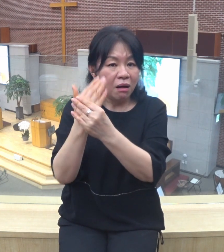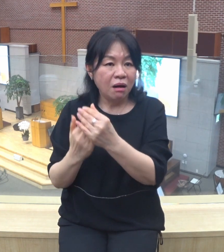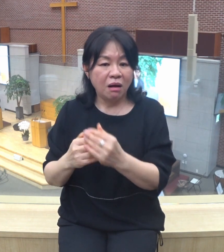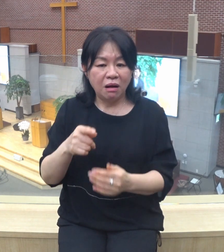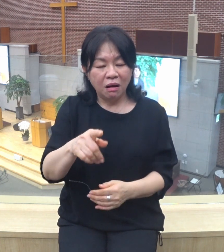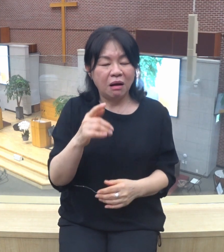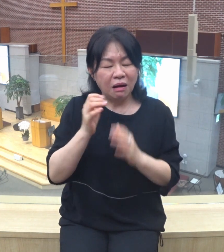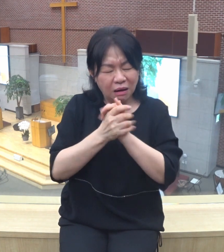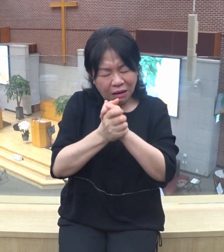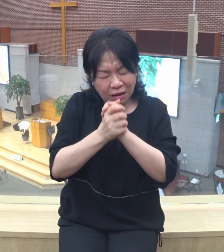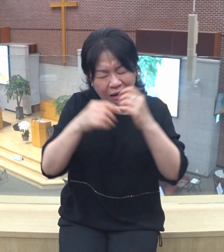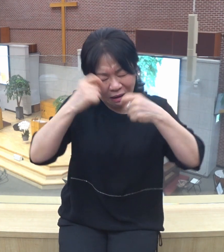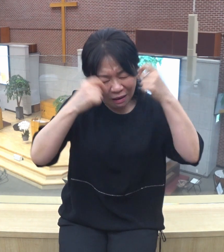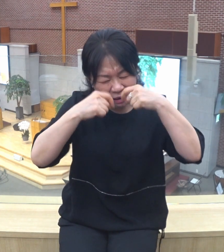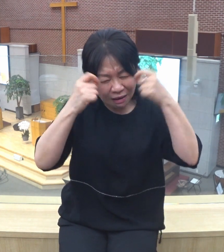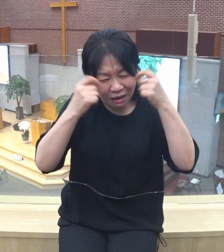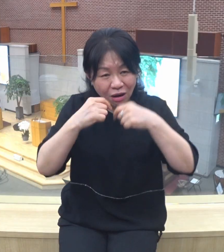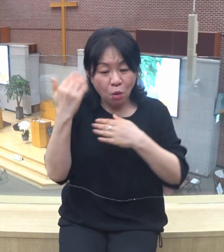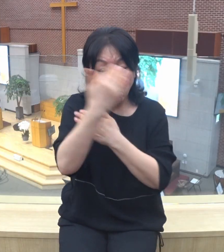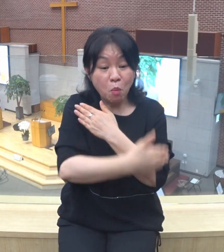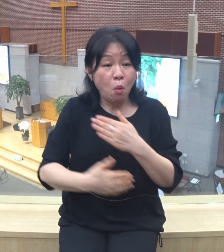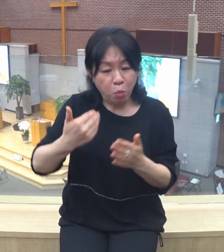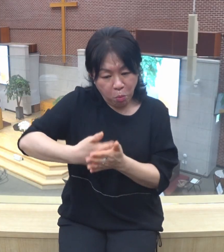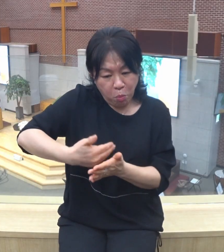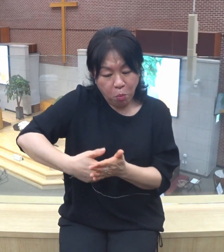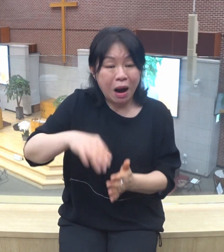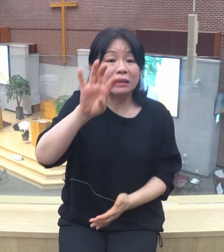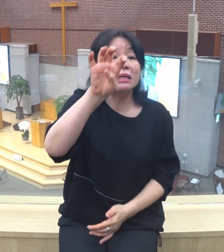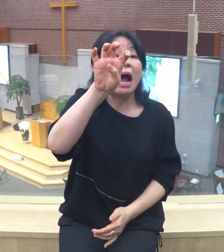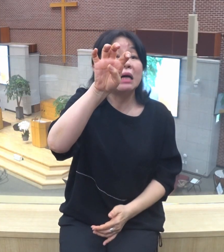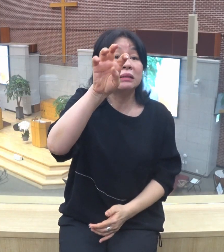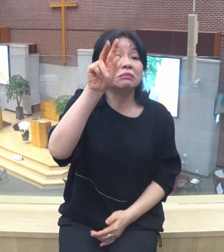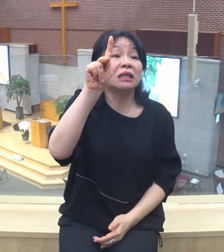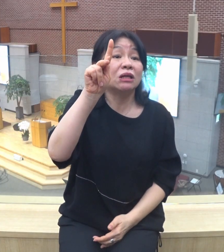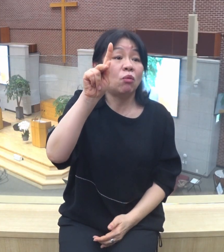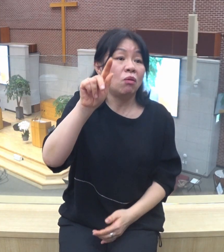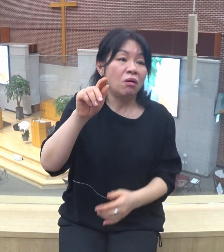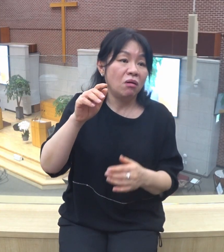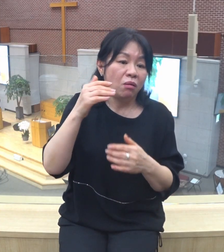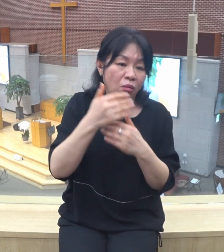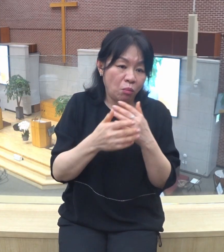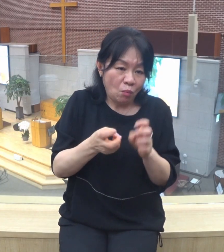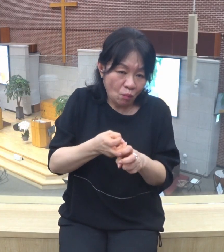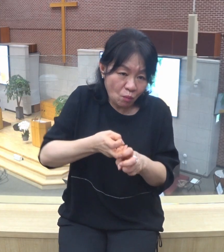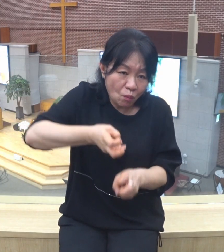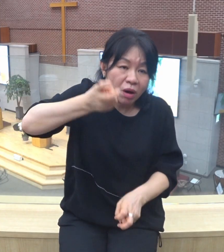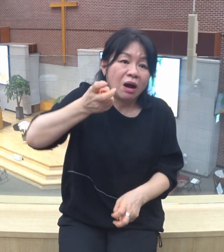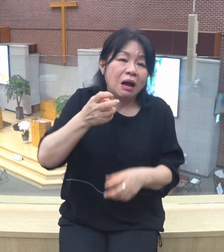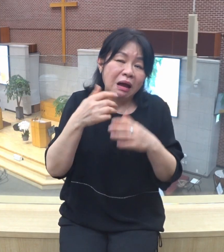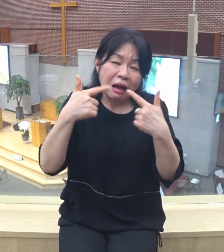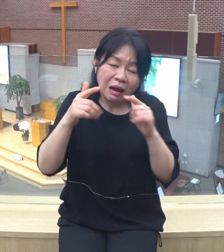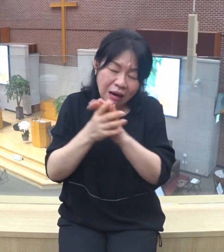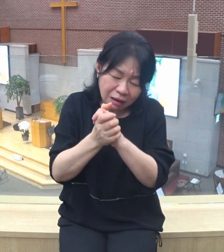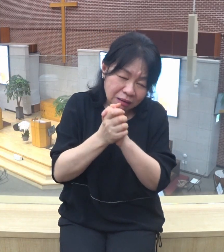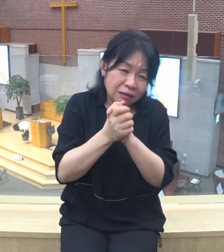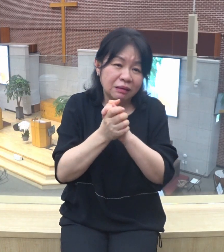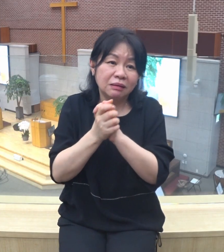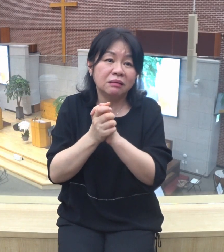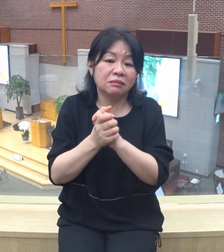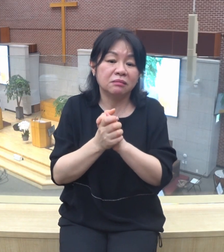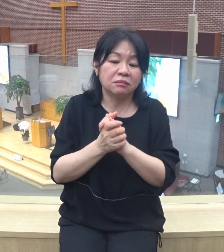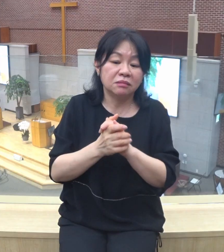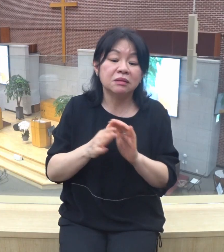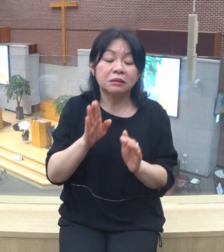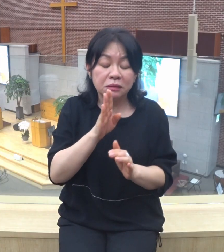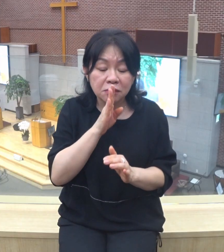않았습니다. 삶의 모든 것이 불안했습니다. 그러던 어느 날 새벽 기도를 갔다가 집으로 돌아오는 길에 사람이